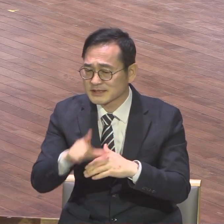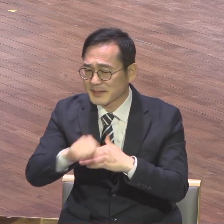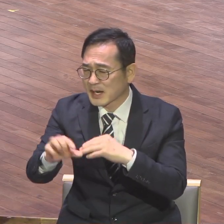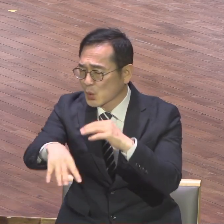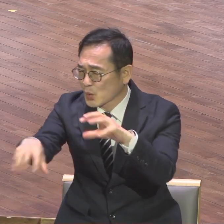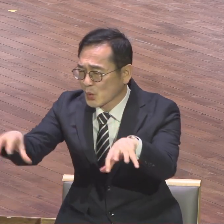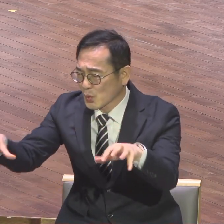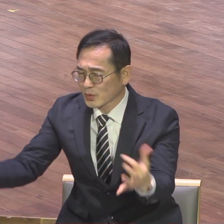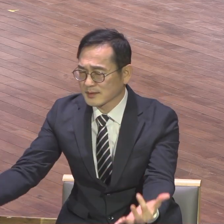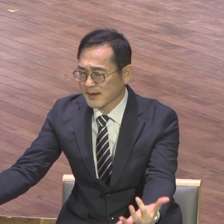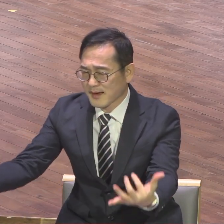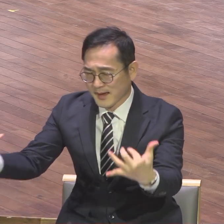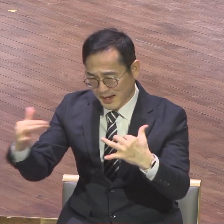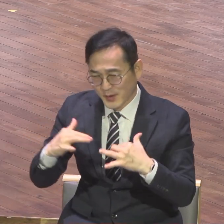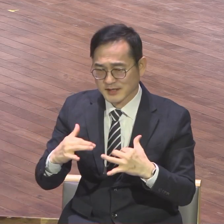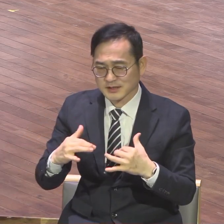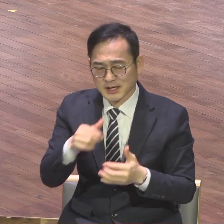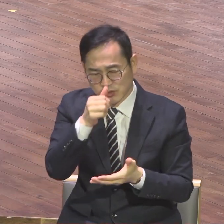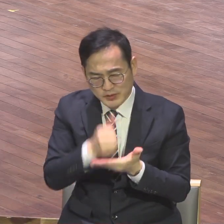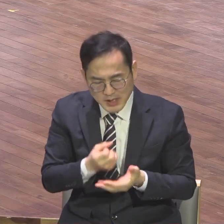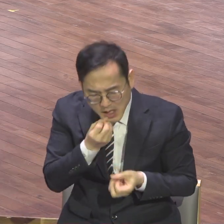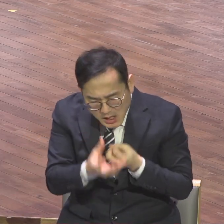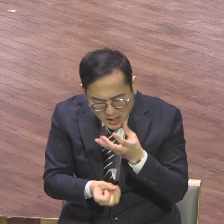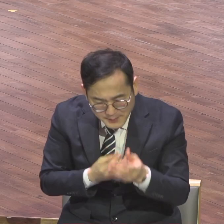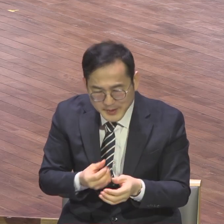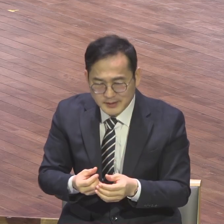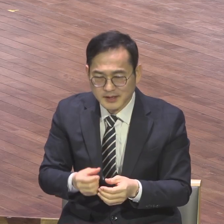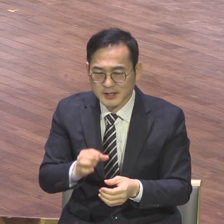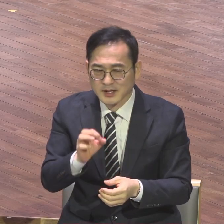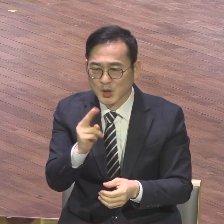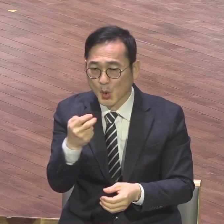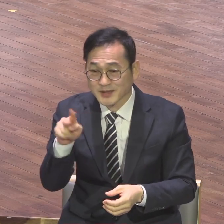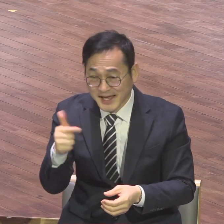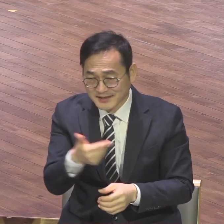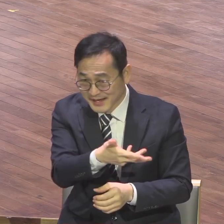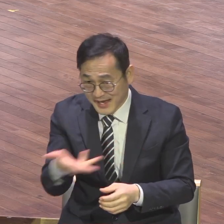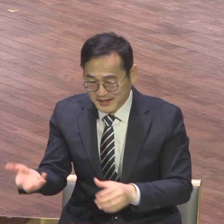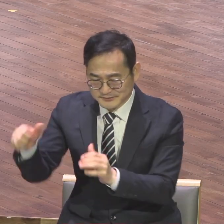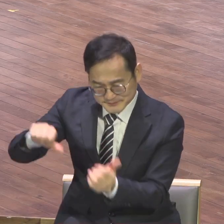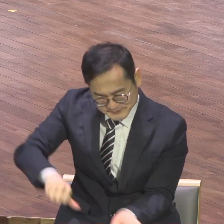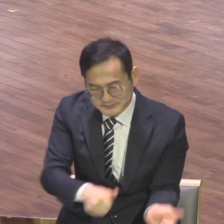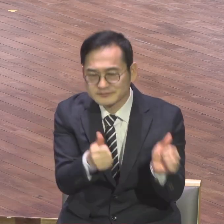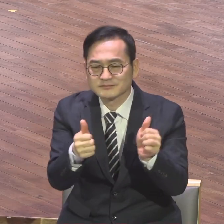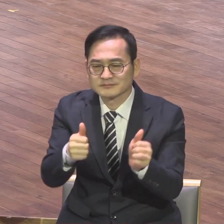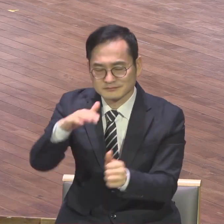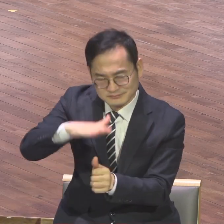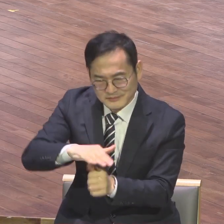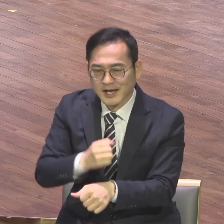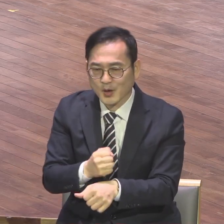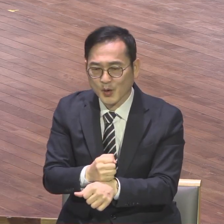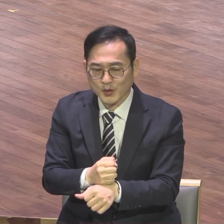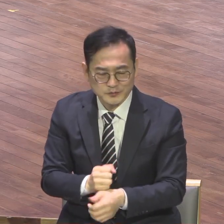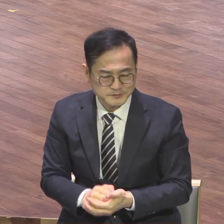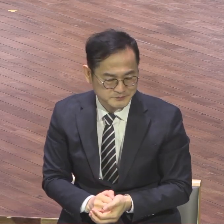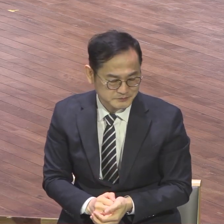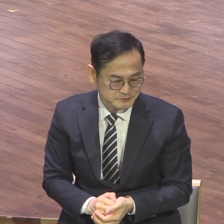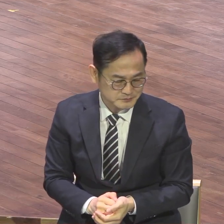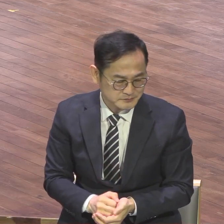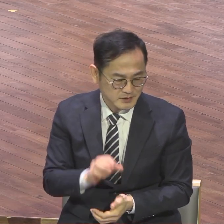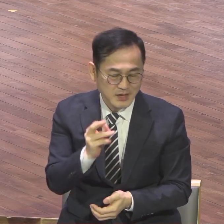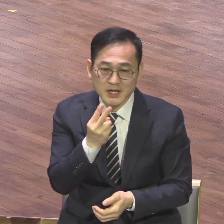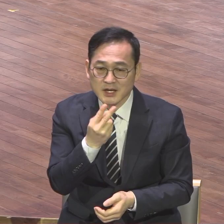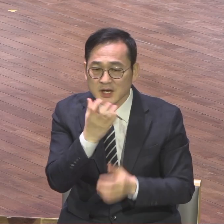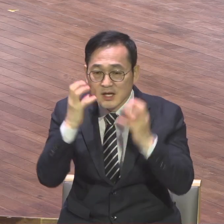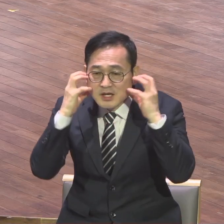사람이 다 나아가 자기 죄를 자복하고 요단강에서 그에게 세례를 받더라. 요한은 나타 털옷을 입고 허리에 가죽띠를